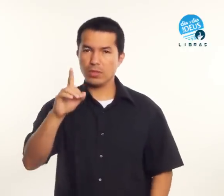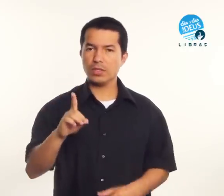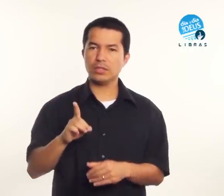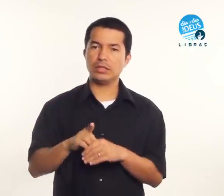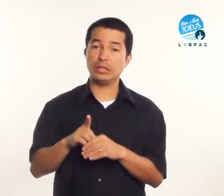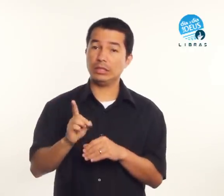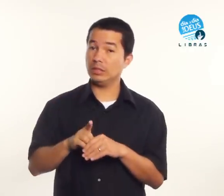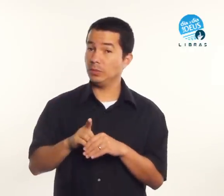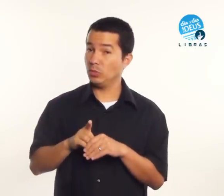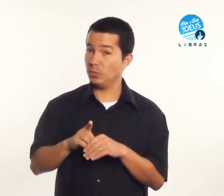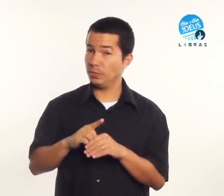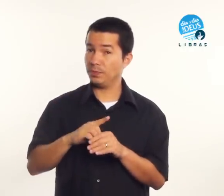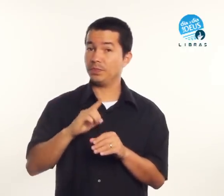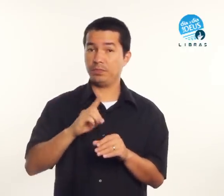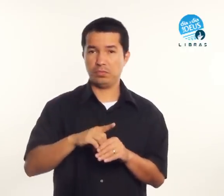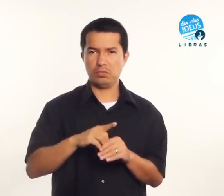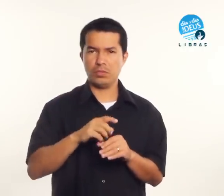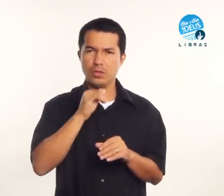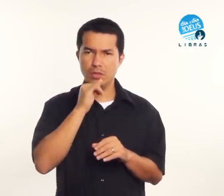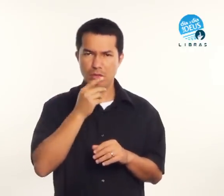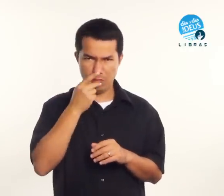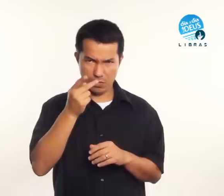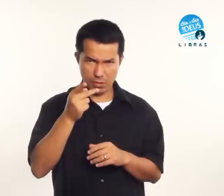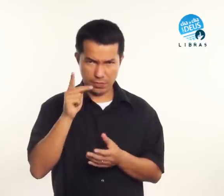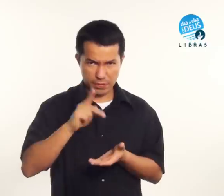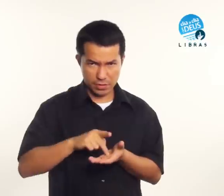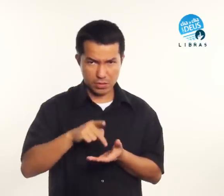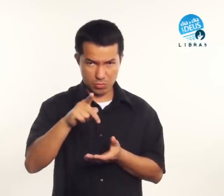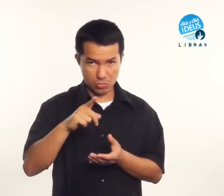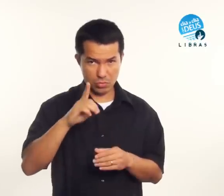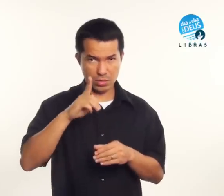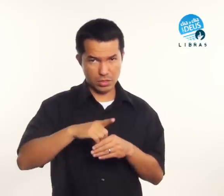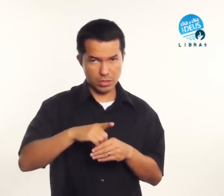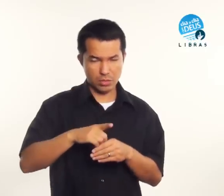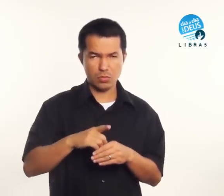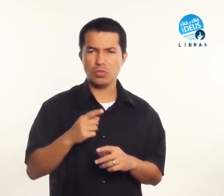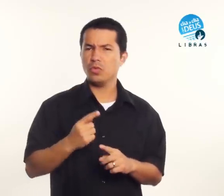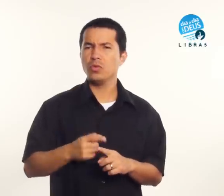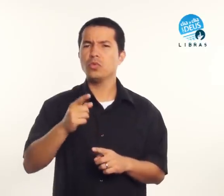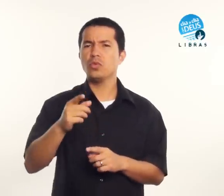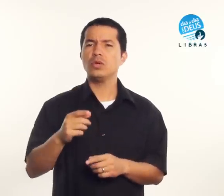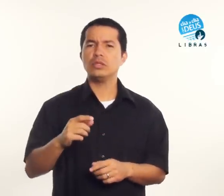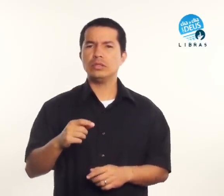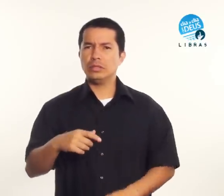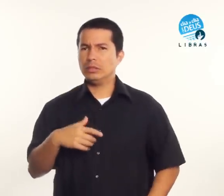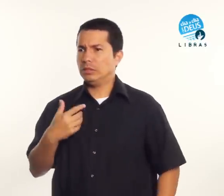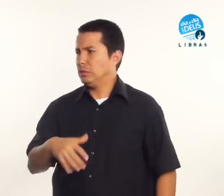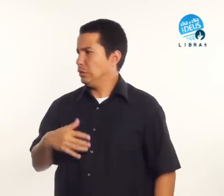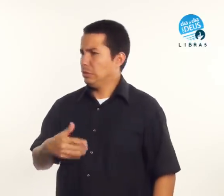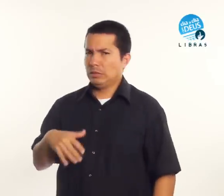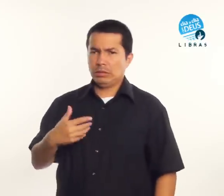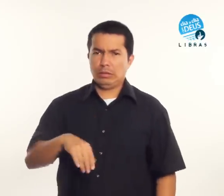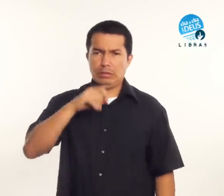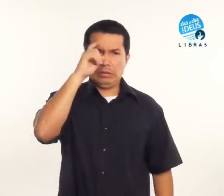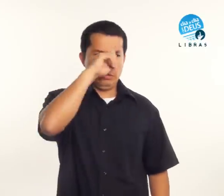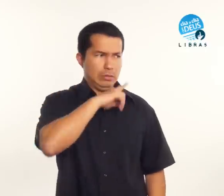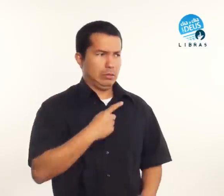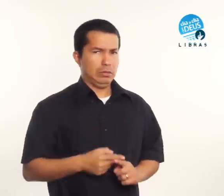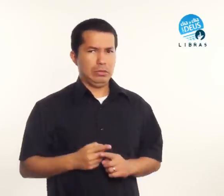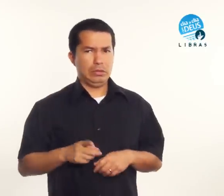dízimo? Não é verdade o que eu estou falando? Sabe por quê? Porque o dízimo não foi feito